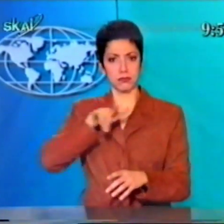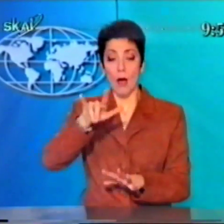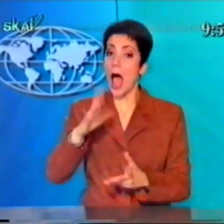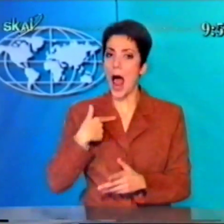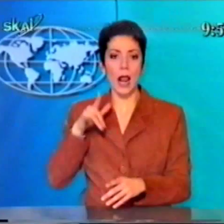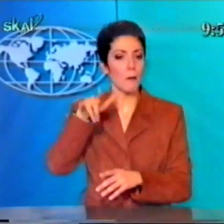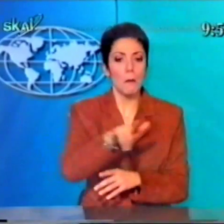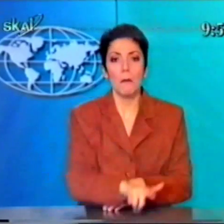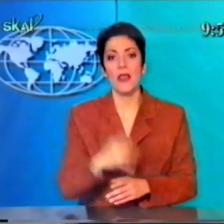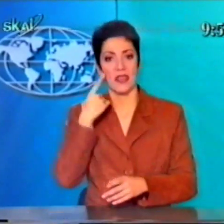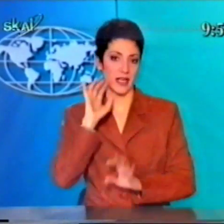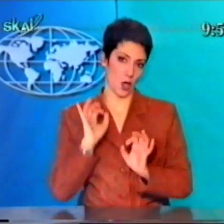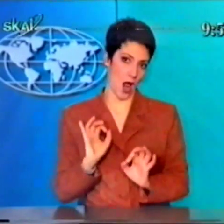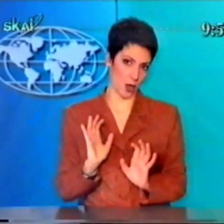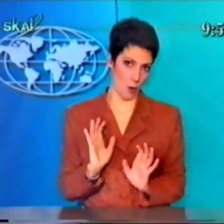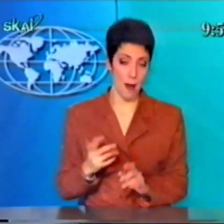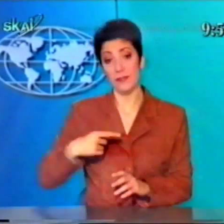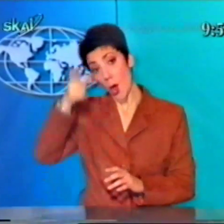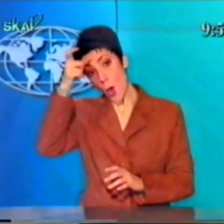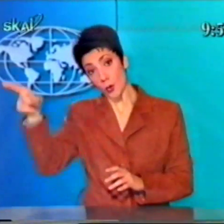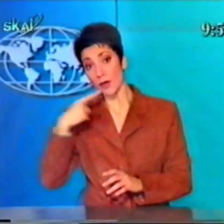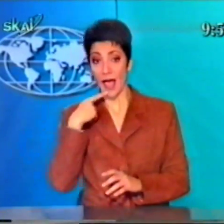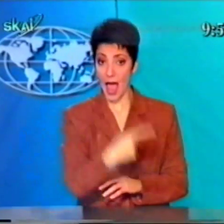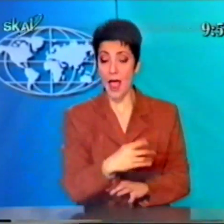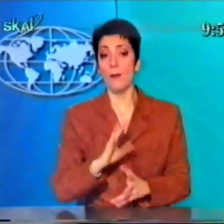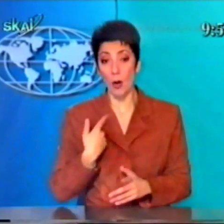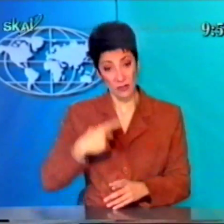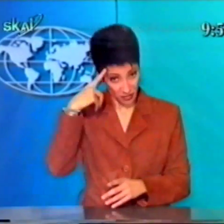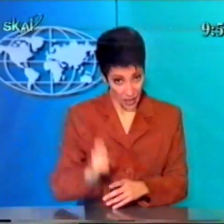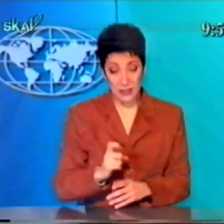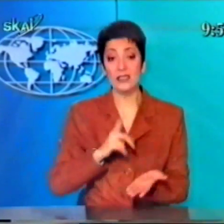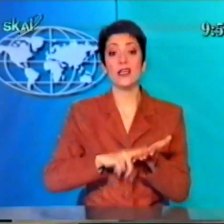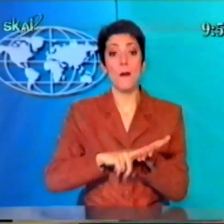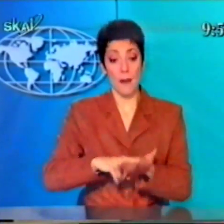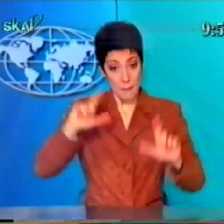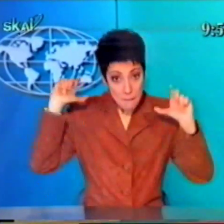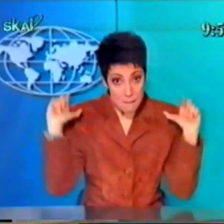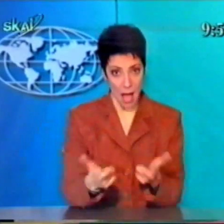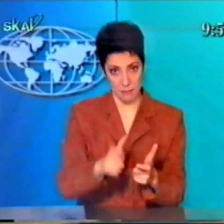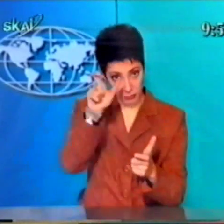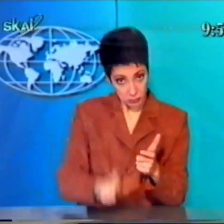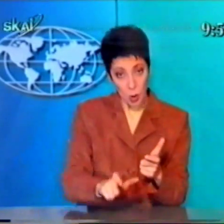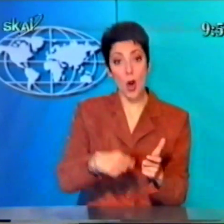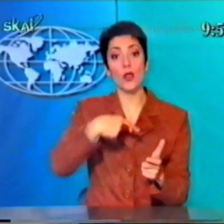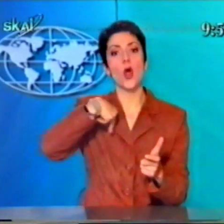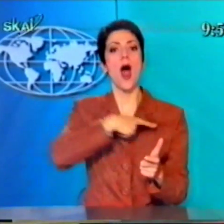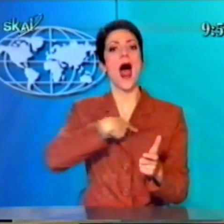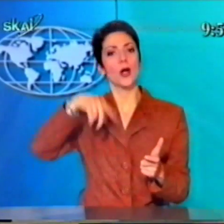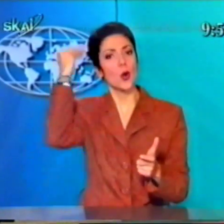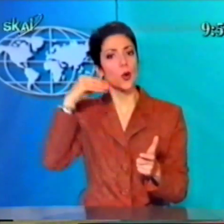ευρωπαϊκές χώρες να συλλάβουν και να εκδώσουν στην Άγκυρα τον Οτσαλάν. Άλλες πληροφορίες πάντως λένε ότι δεν αποκλείεται να είναι